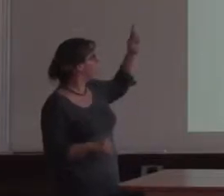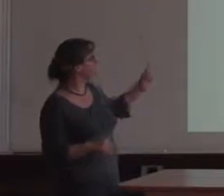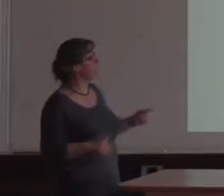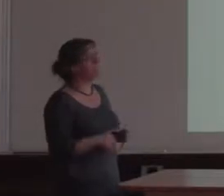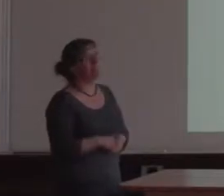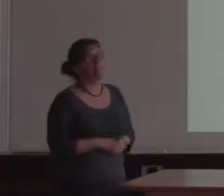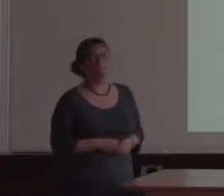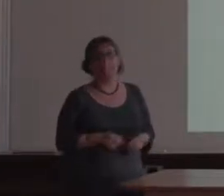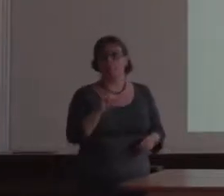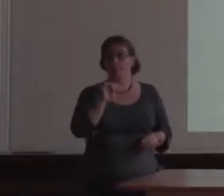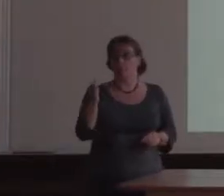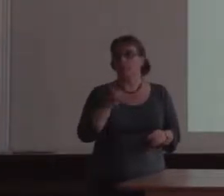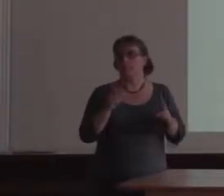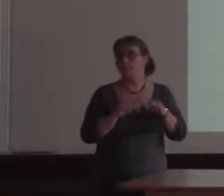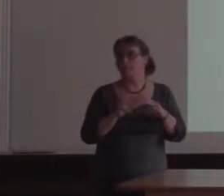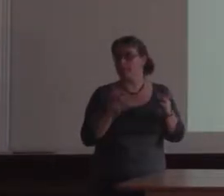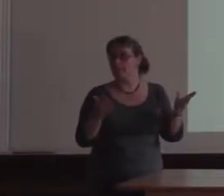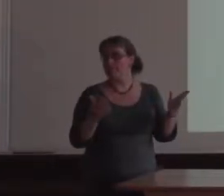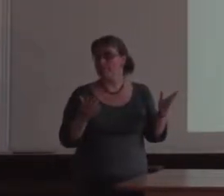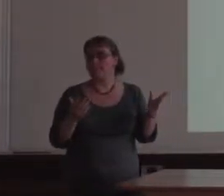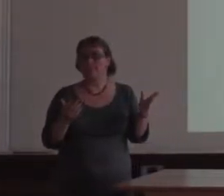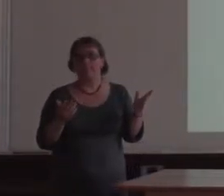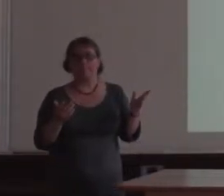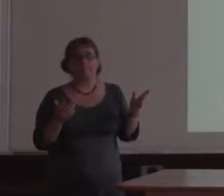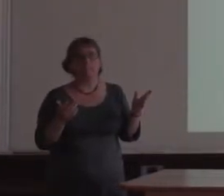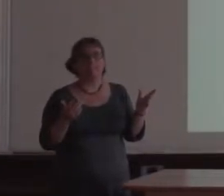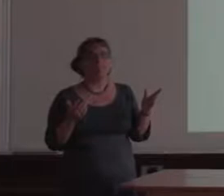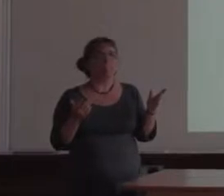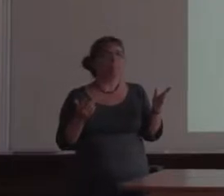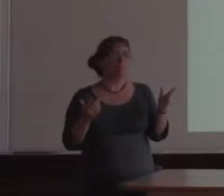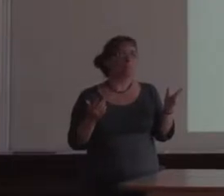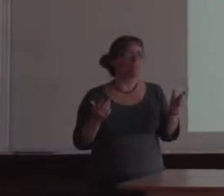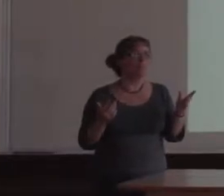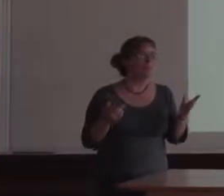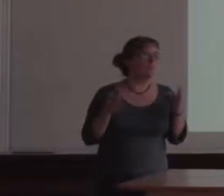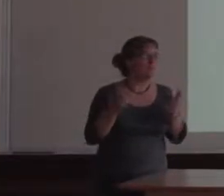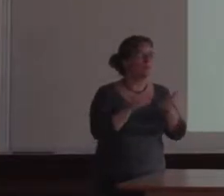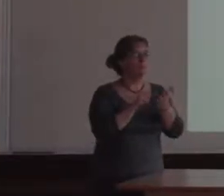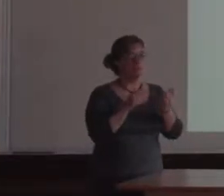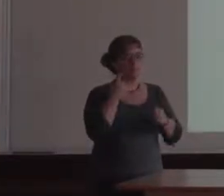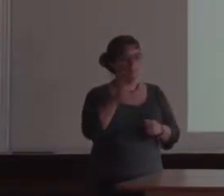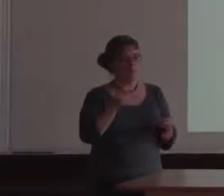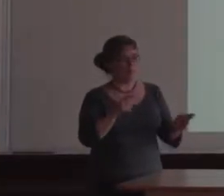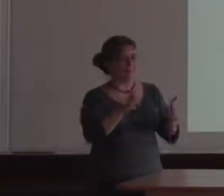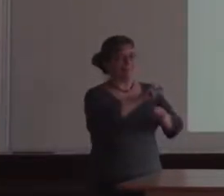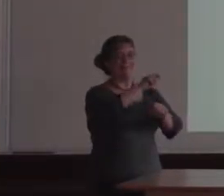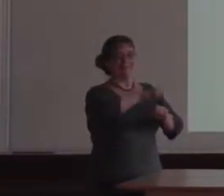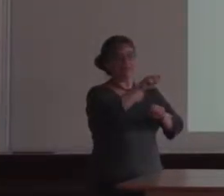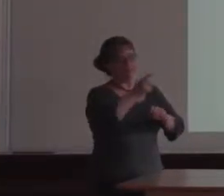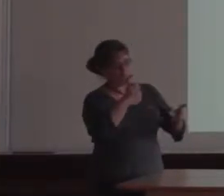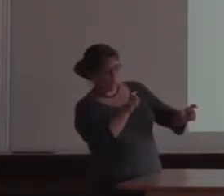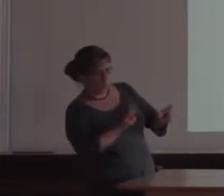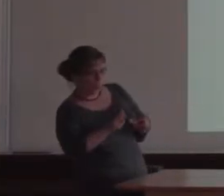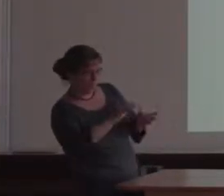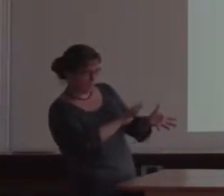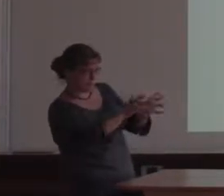un premier temps, on va voir des techniques pour contrôler l'exécution de ces tests, des petites astuces